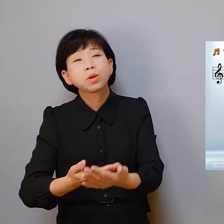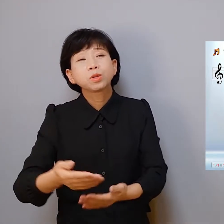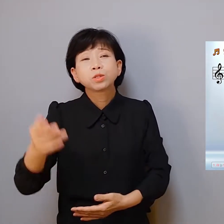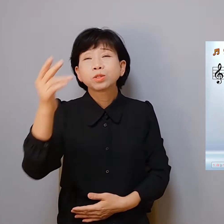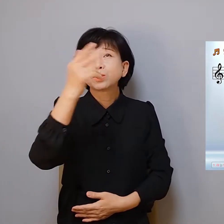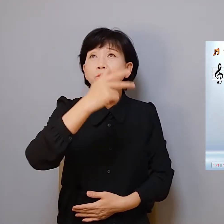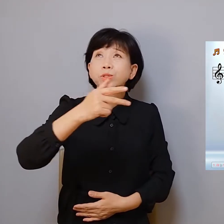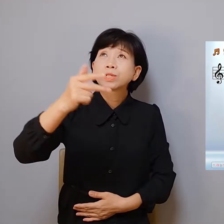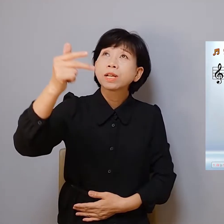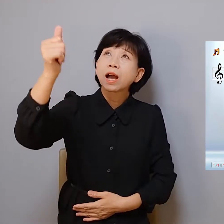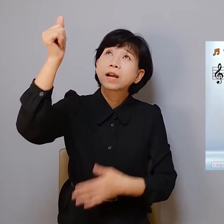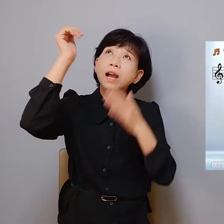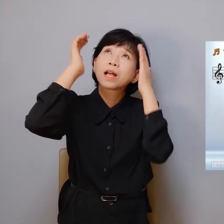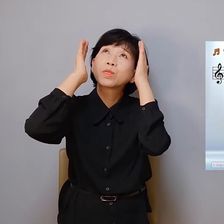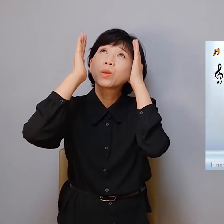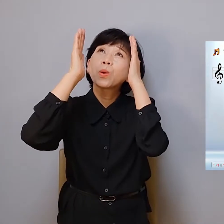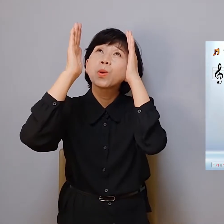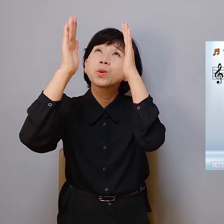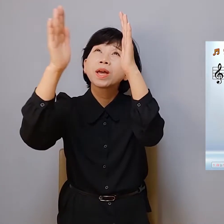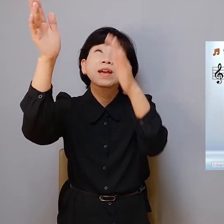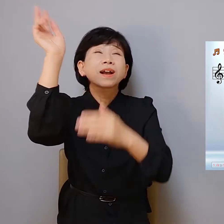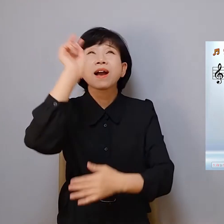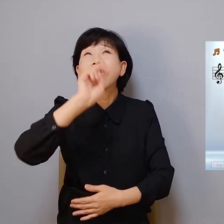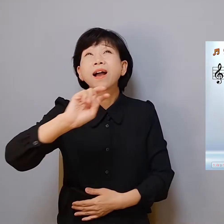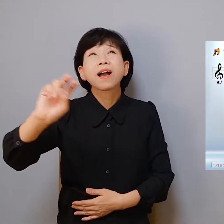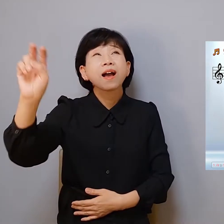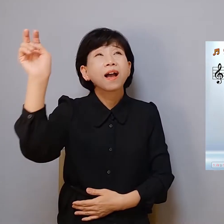주목하소서 주를 향한